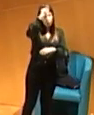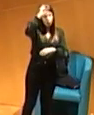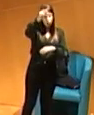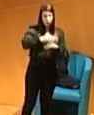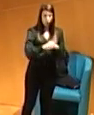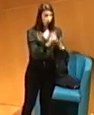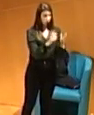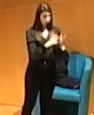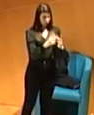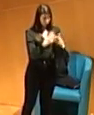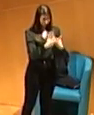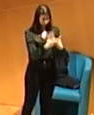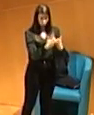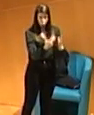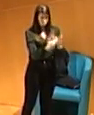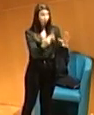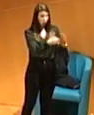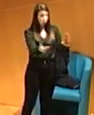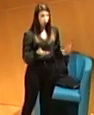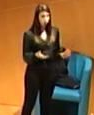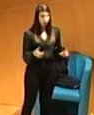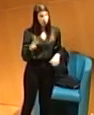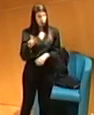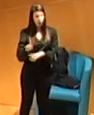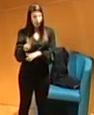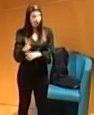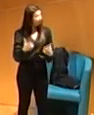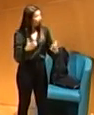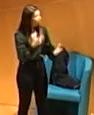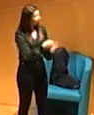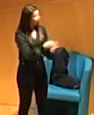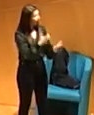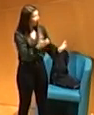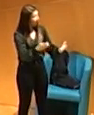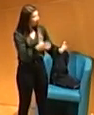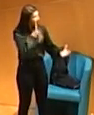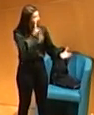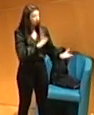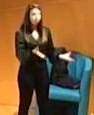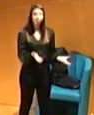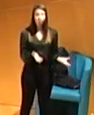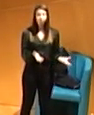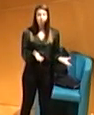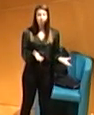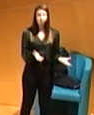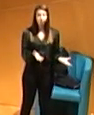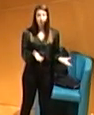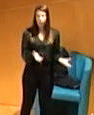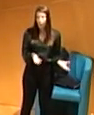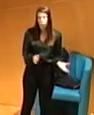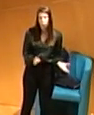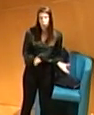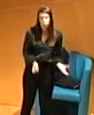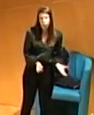coûte 3000 euros. Et Géraldine, elle veut qu'on achète la fusée de Tintin qui coûte 3000 euros. Et on n'achète pas la